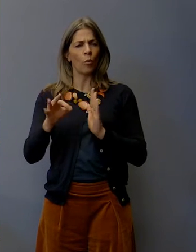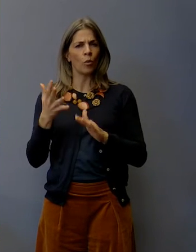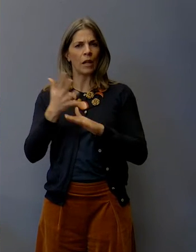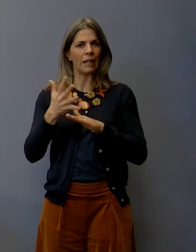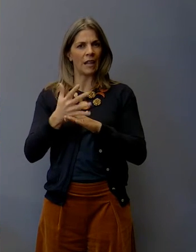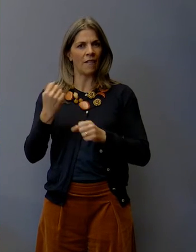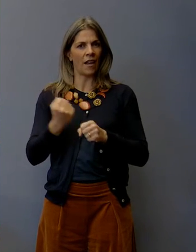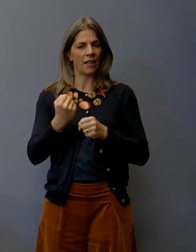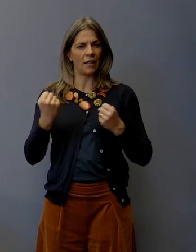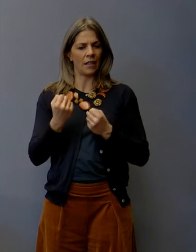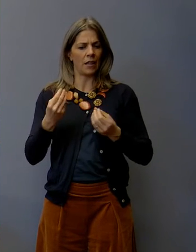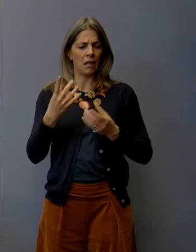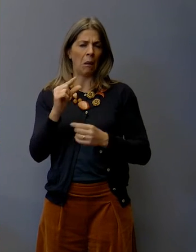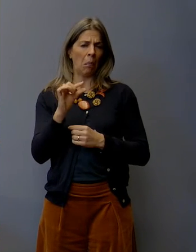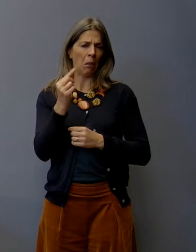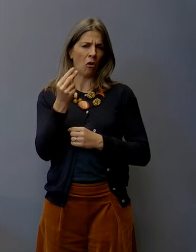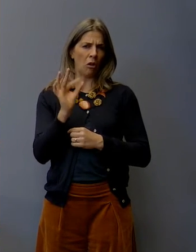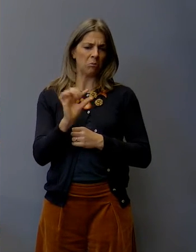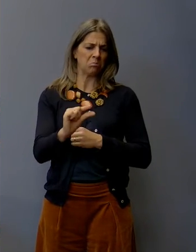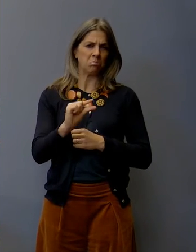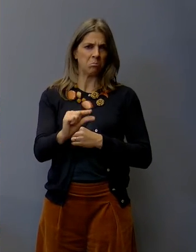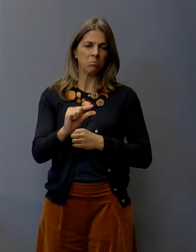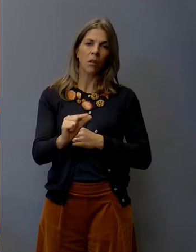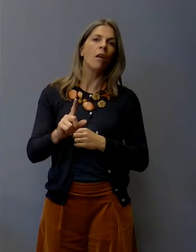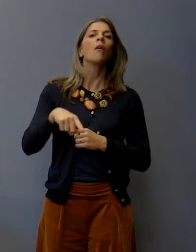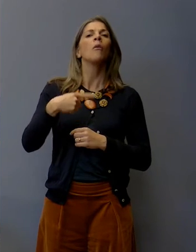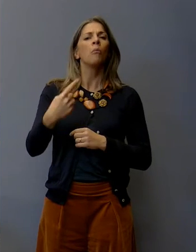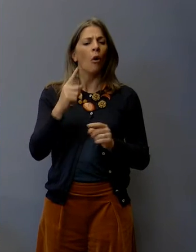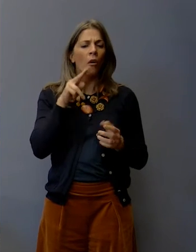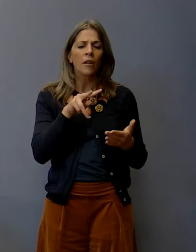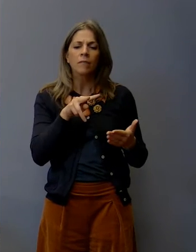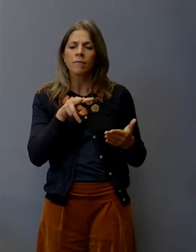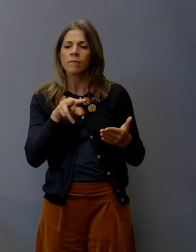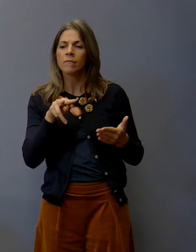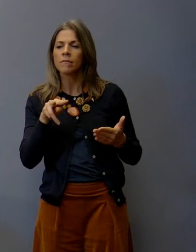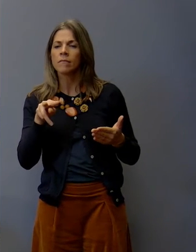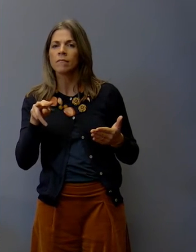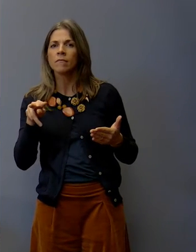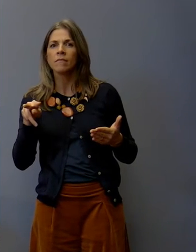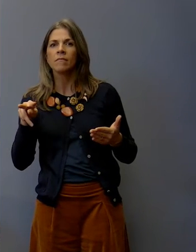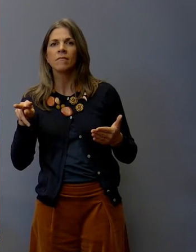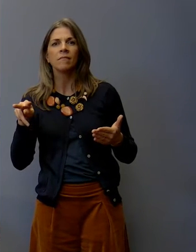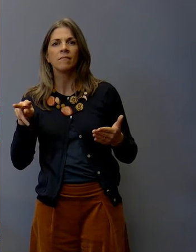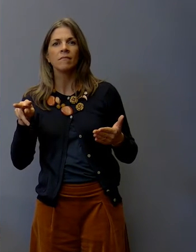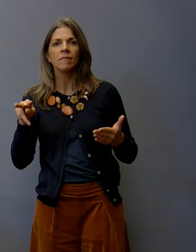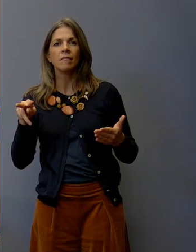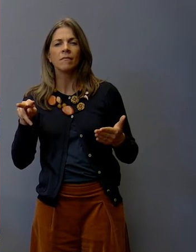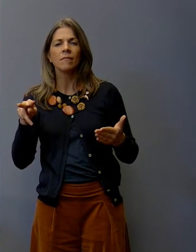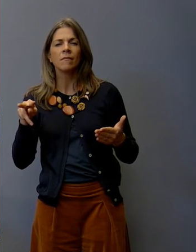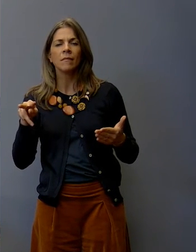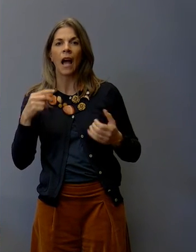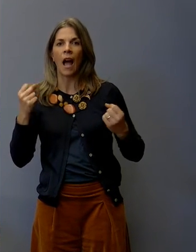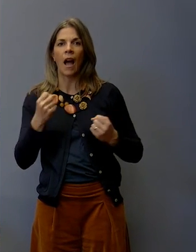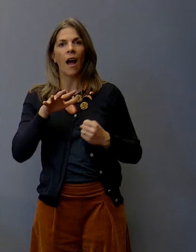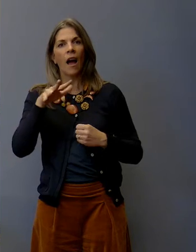particolarmente onerosi dopodiché interventi puntuali nel 2000 nel 2020 0 nel